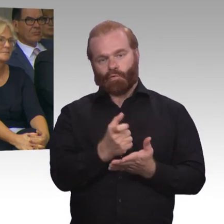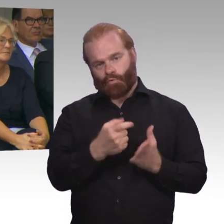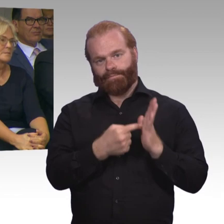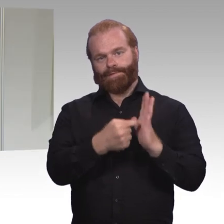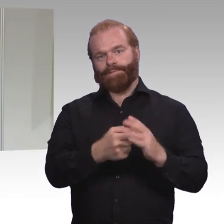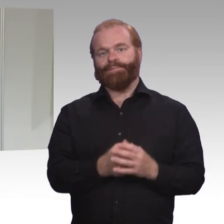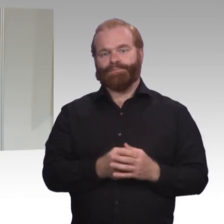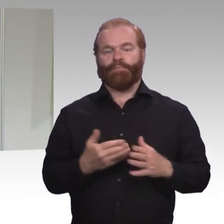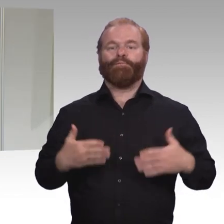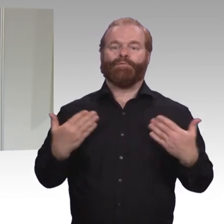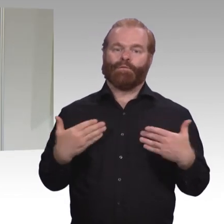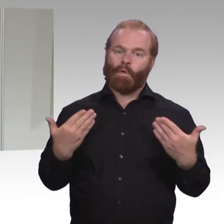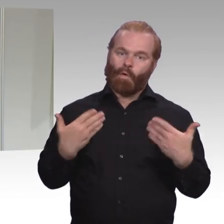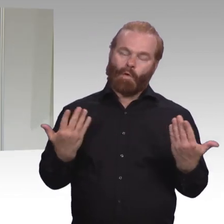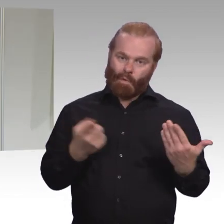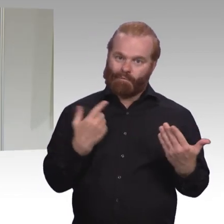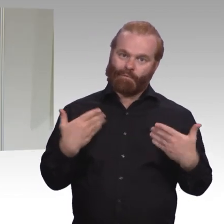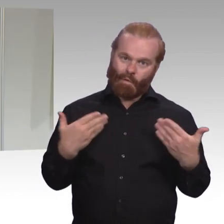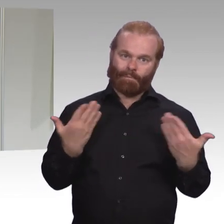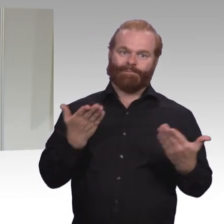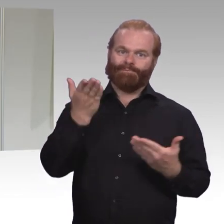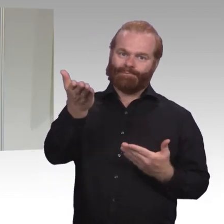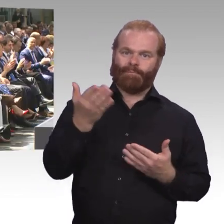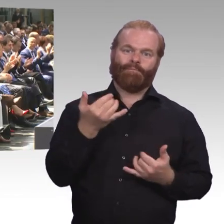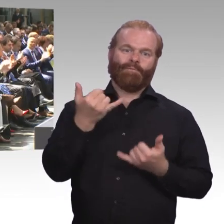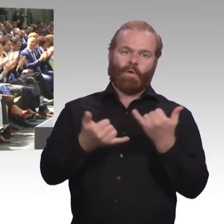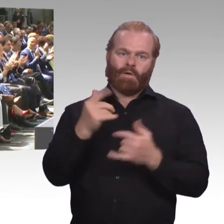Wir stehen ein für unser Land. Herzlichen Dank, meine Damen und Herren.